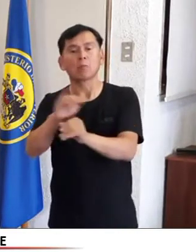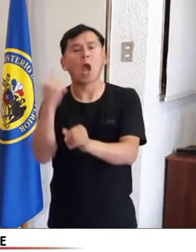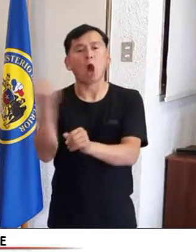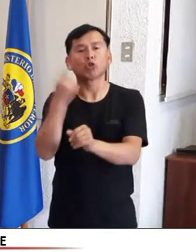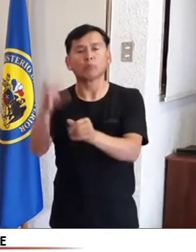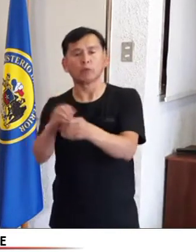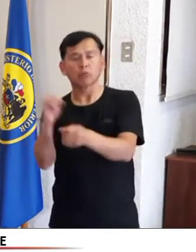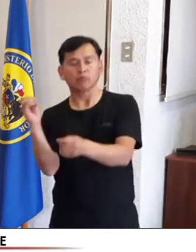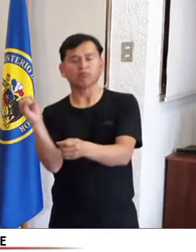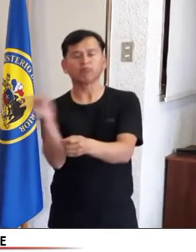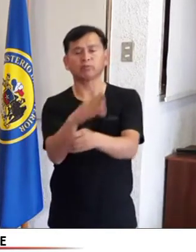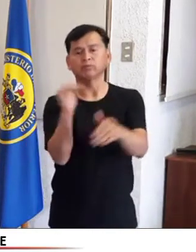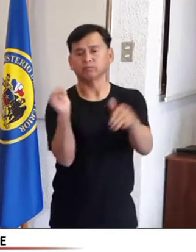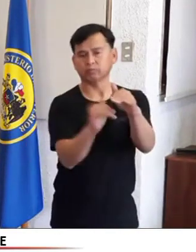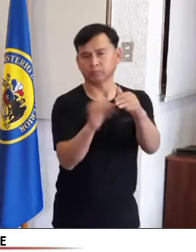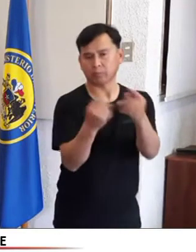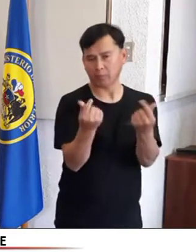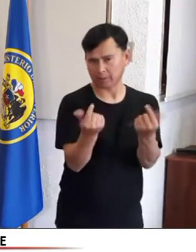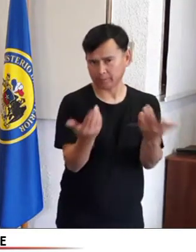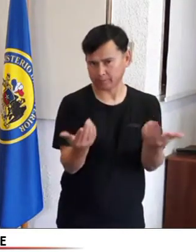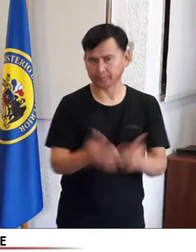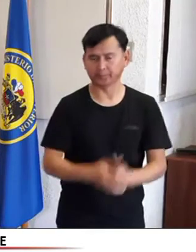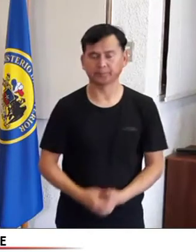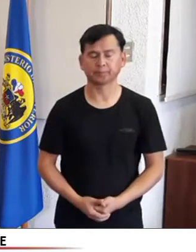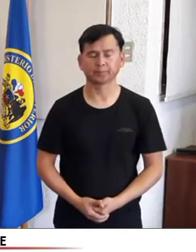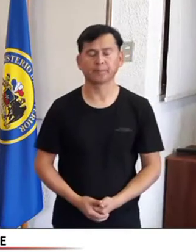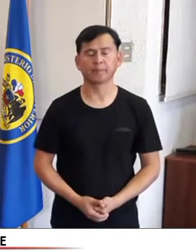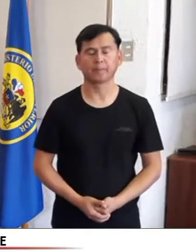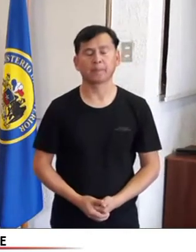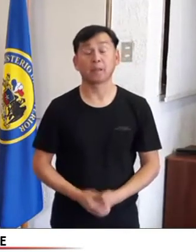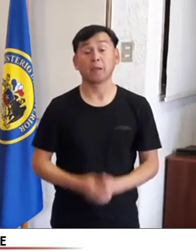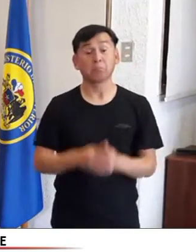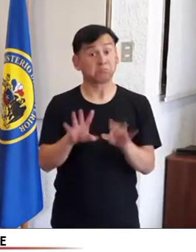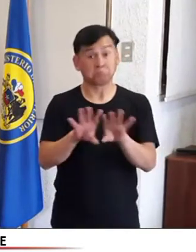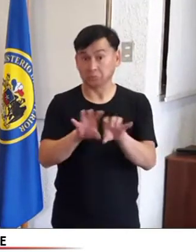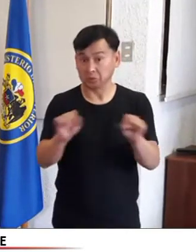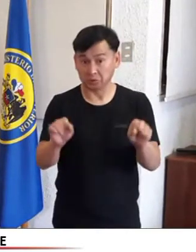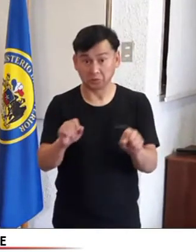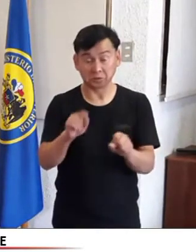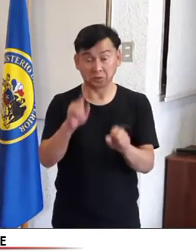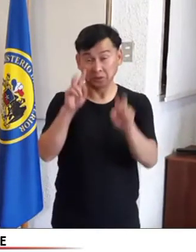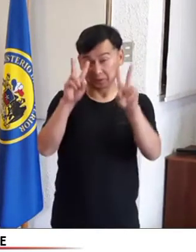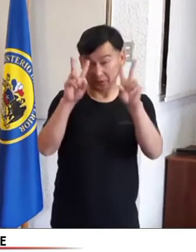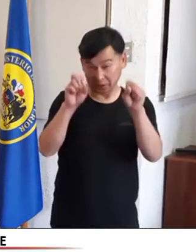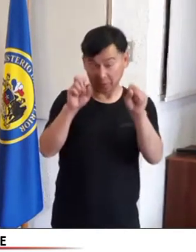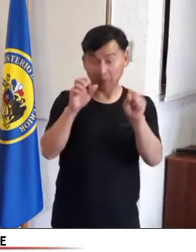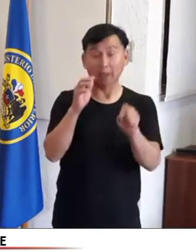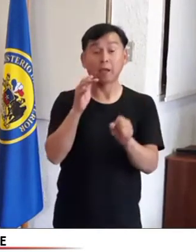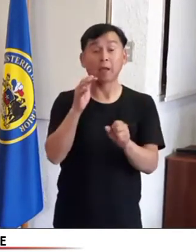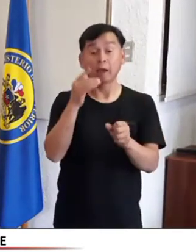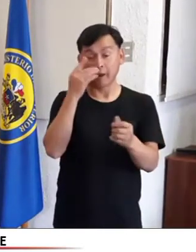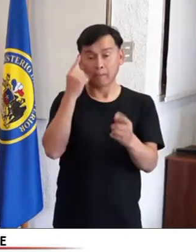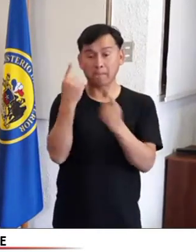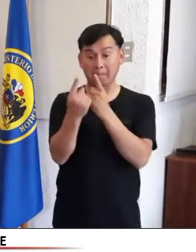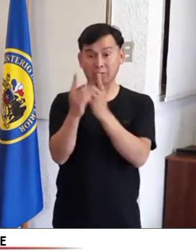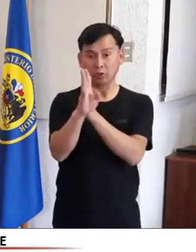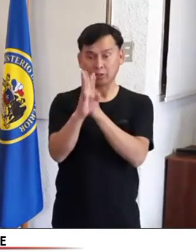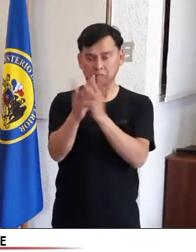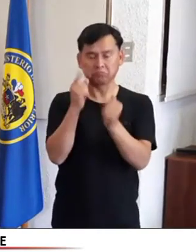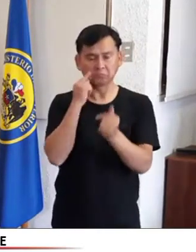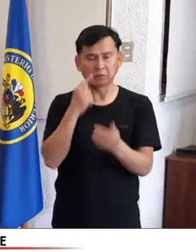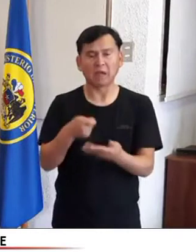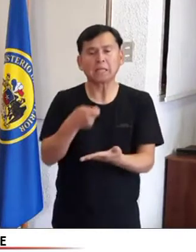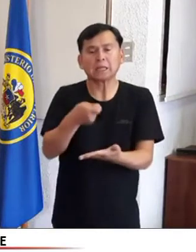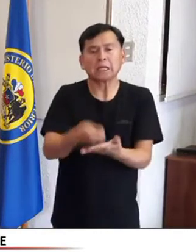haga también vía electrónica. Una vez que se depure eso y nos quedemos solo con los pagos presenciales, se